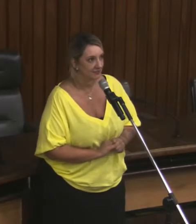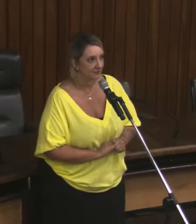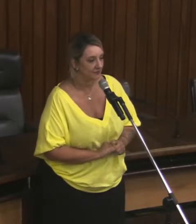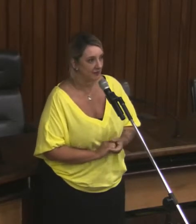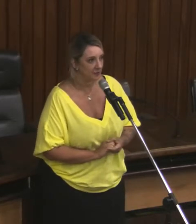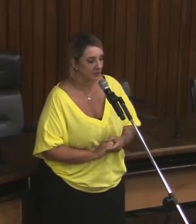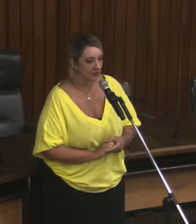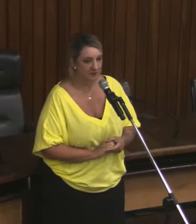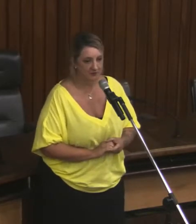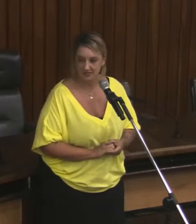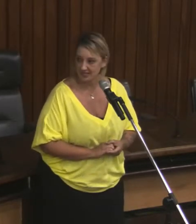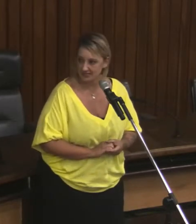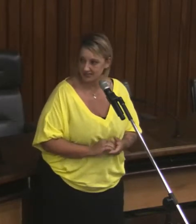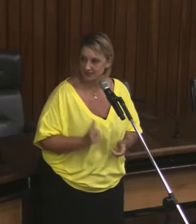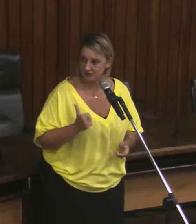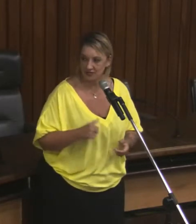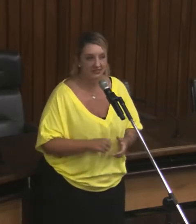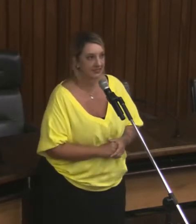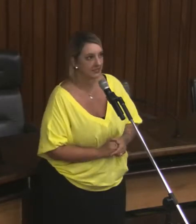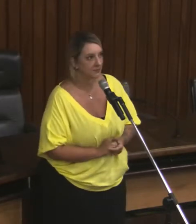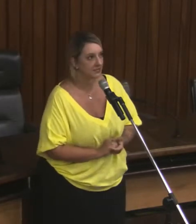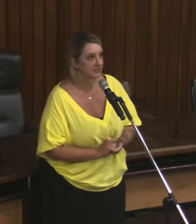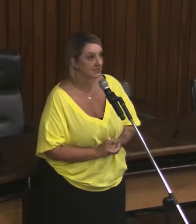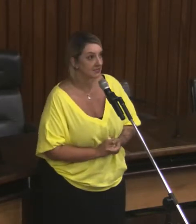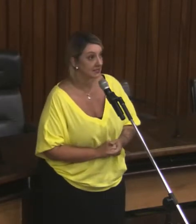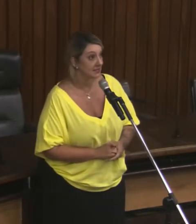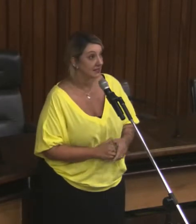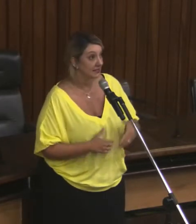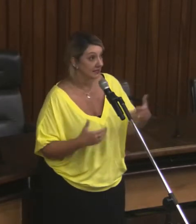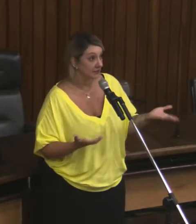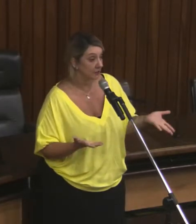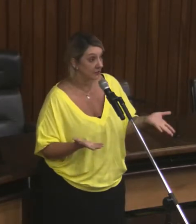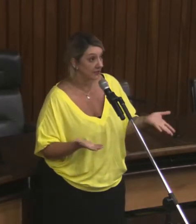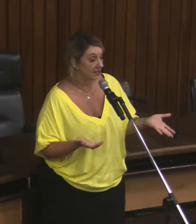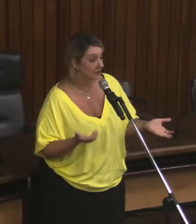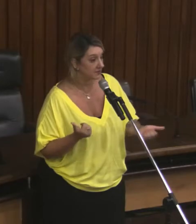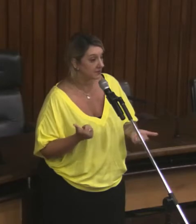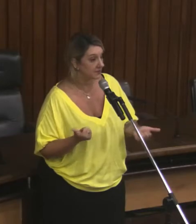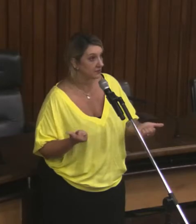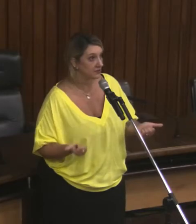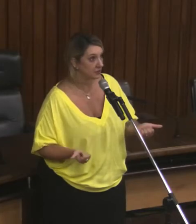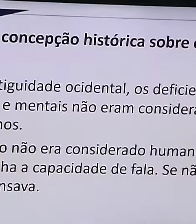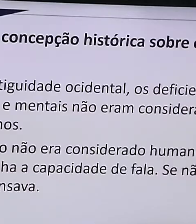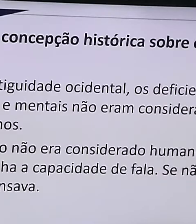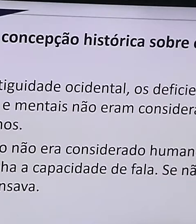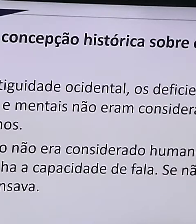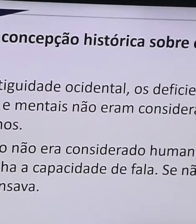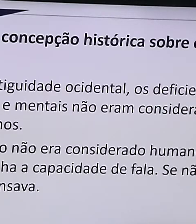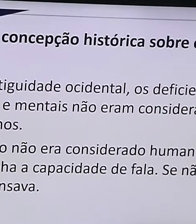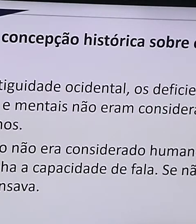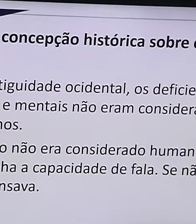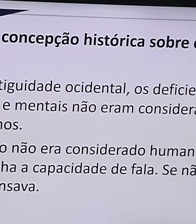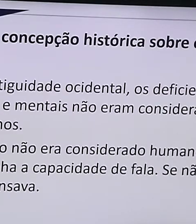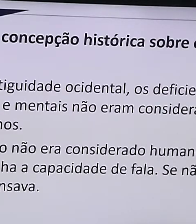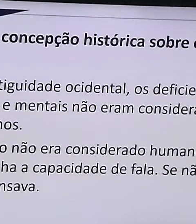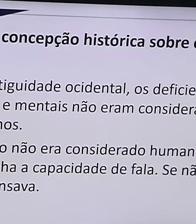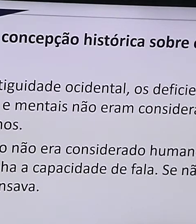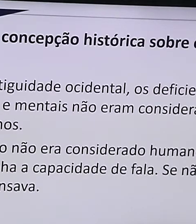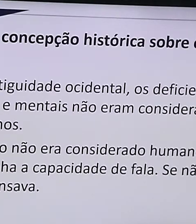Vou falar um pouquinho para vocês da história da Libras, como que era a concepção histórica do surdo. Está funcionando esse treco?